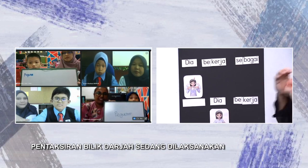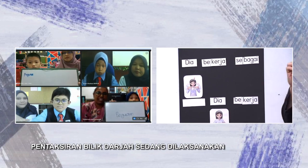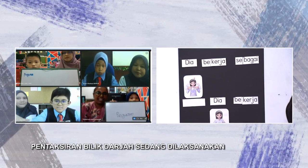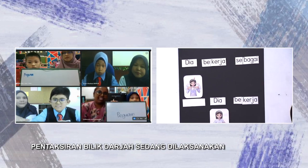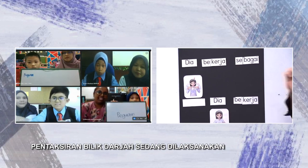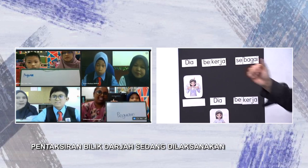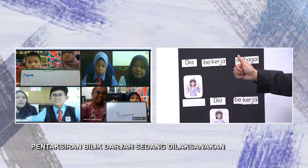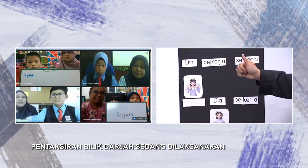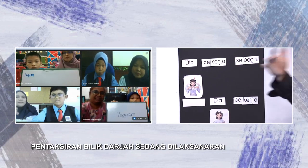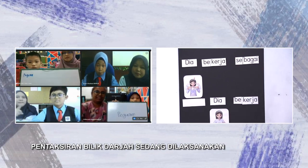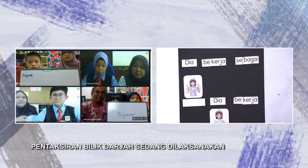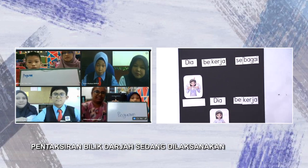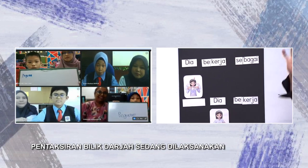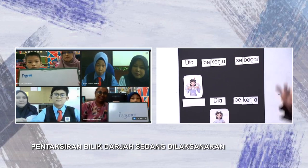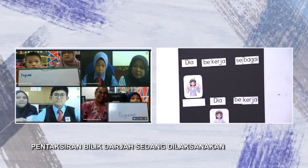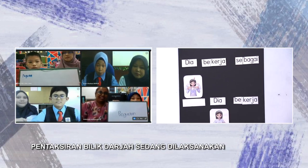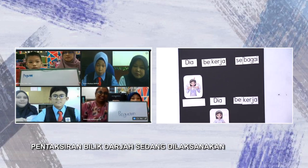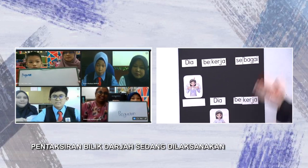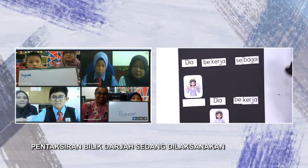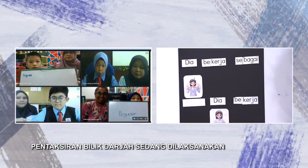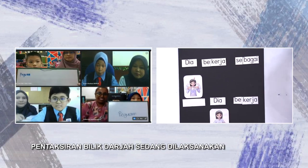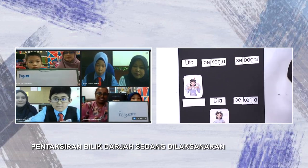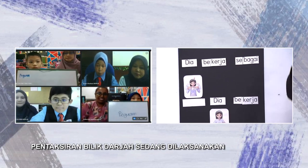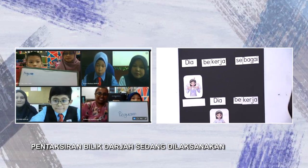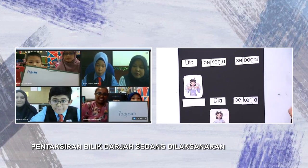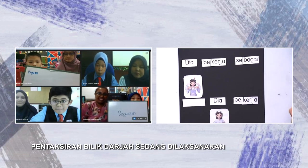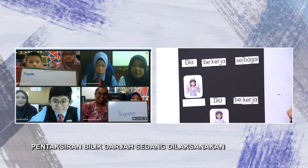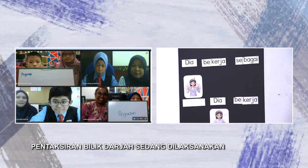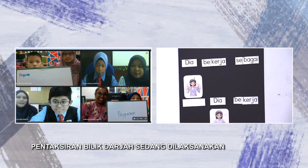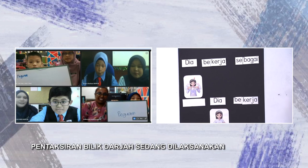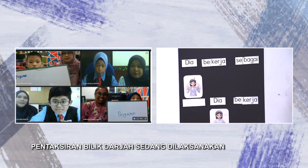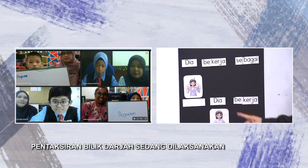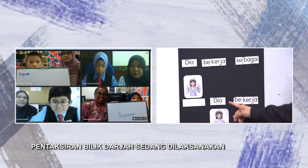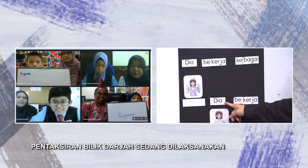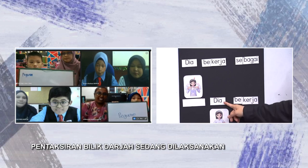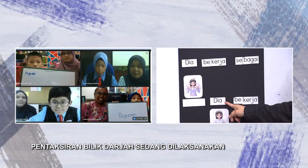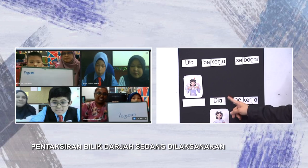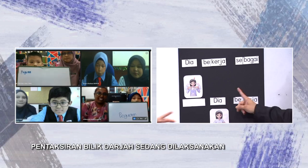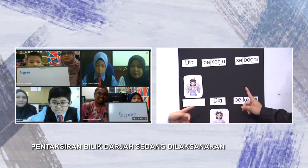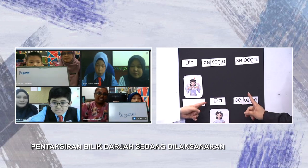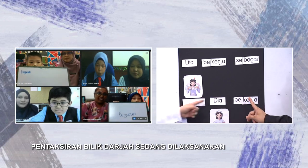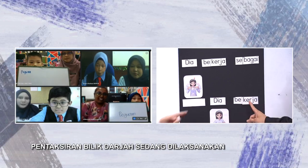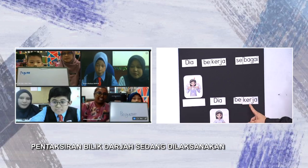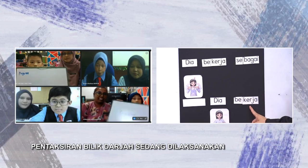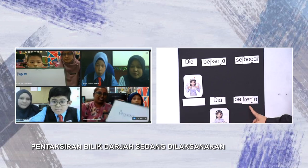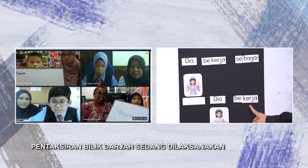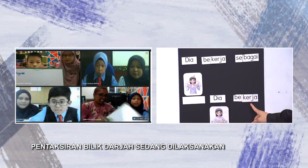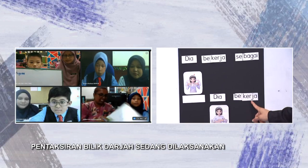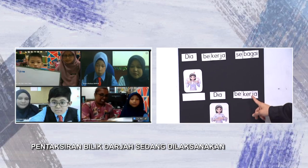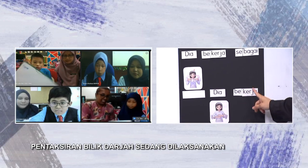Okey, Anis pun pandai. Okey. Pandai. Okay, sekarang. Terakhir. Yang ketiga dalam petikan. Okey.